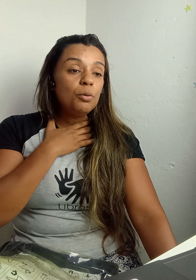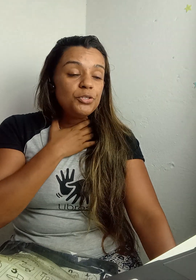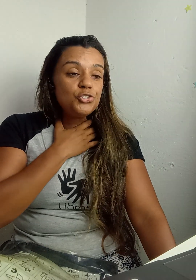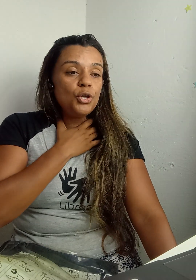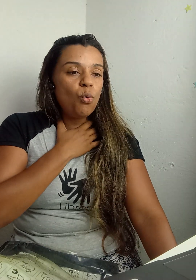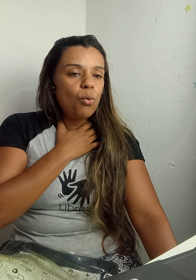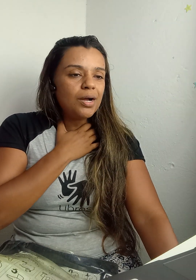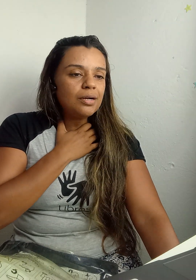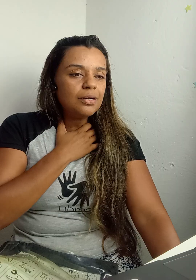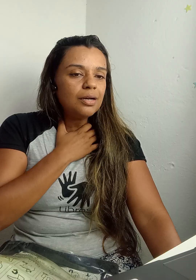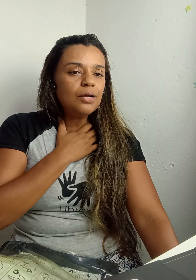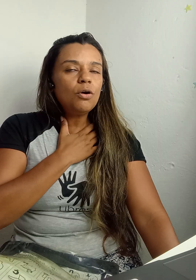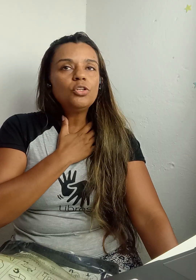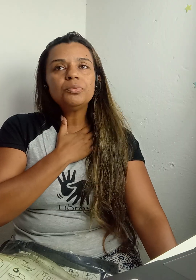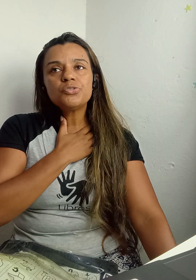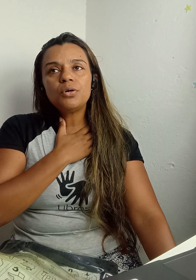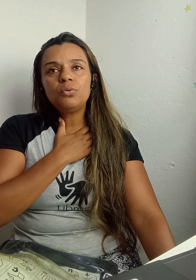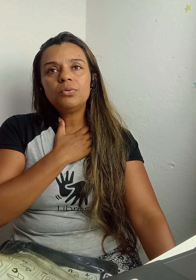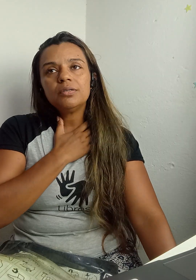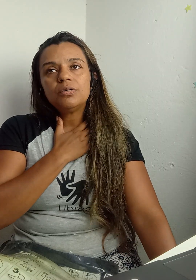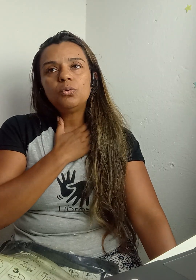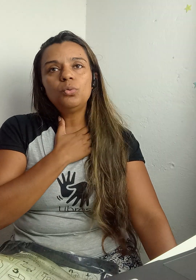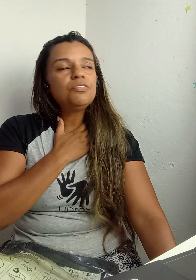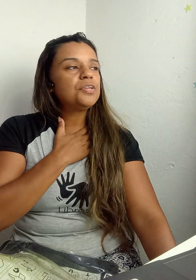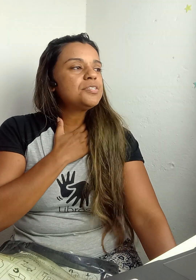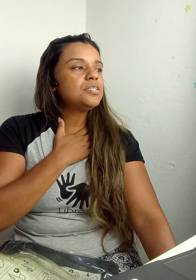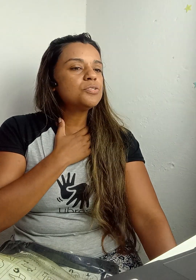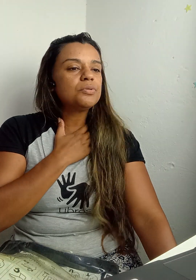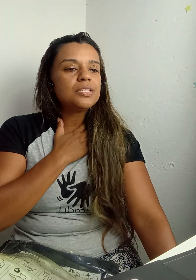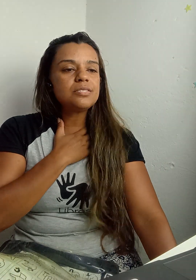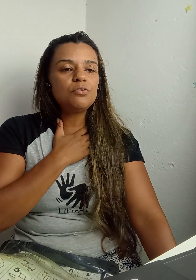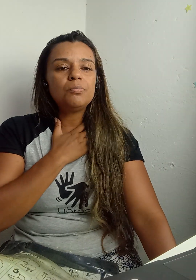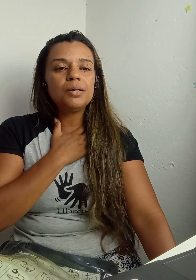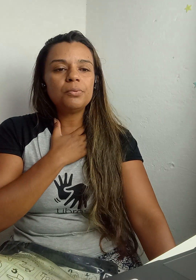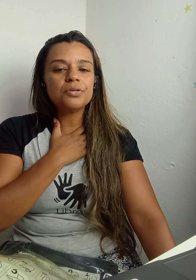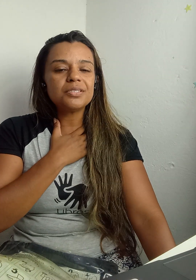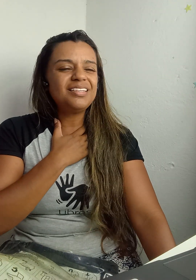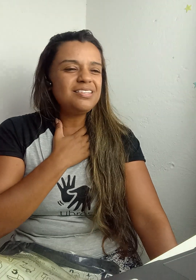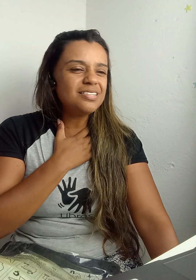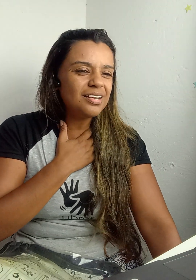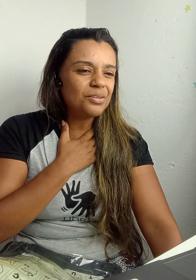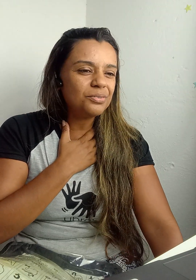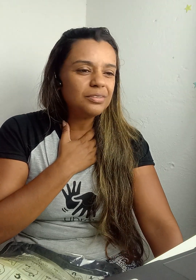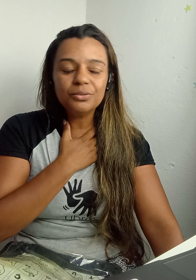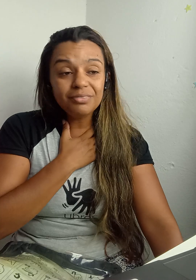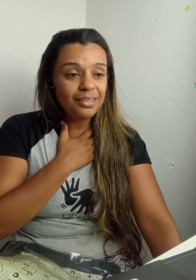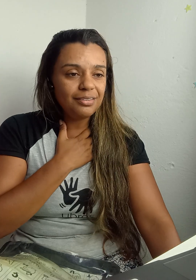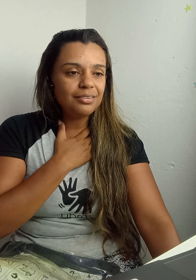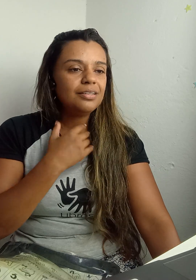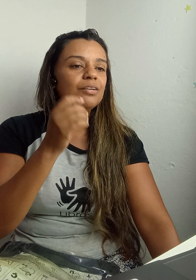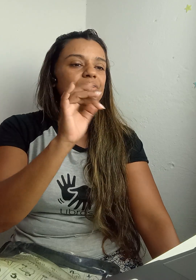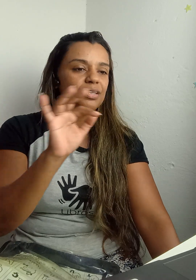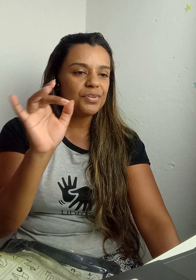Nomes de rua. Ah, qual o nome da sua rua? Rua Francisco da Silva Barbosa. Tem sinal? Não tem. Eu vou ter que fazer